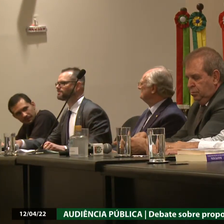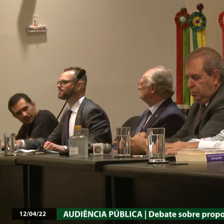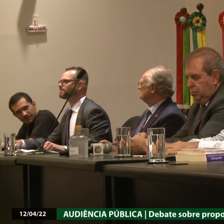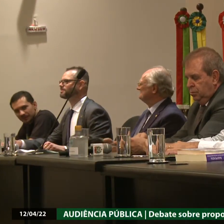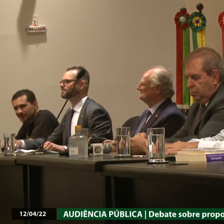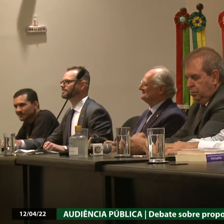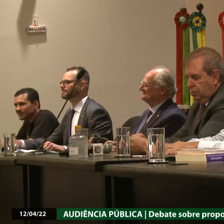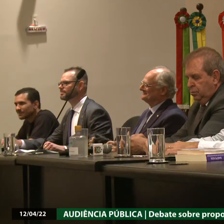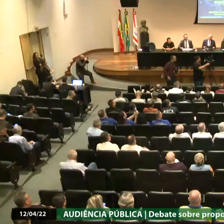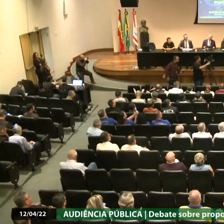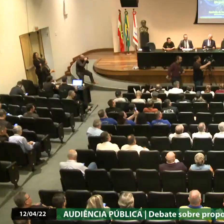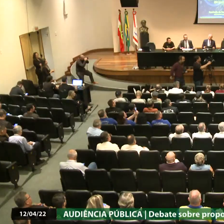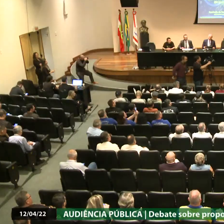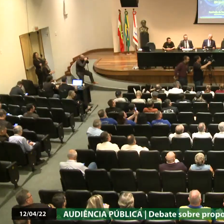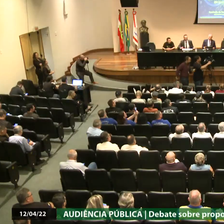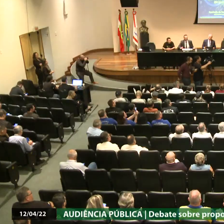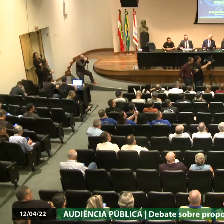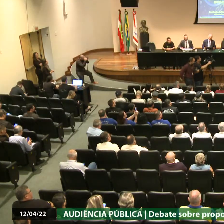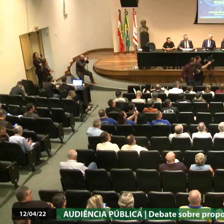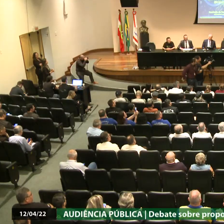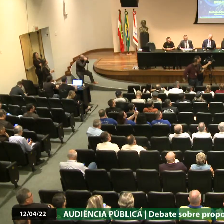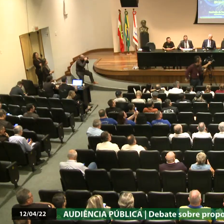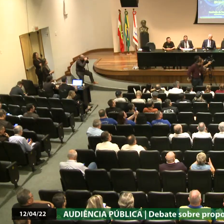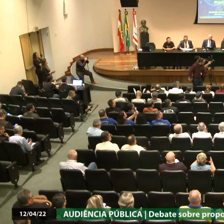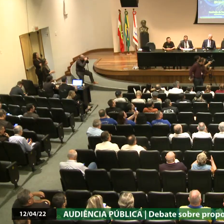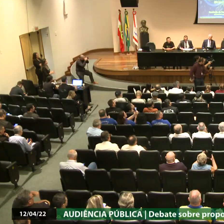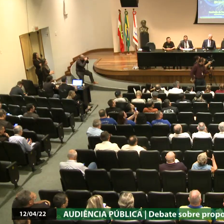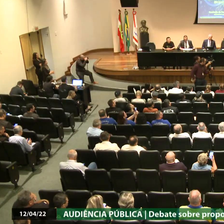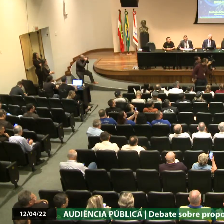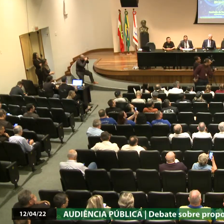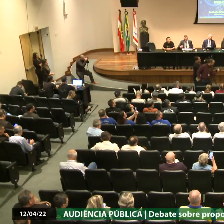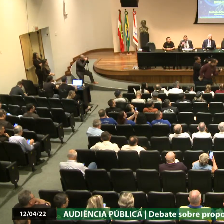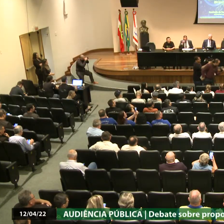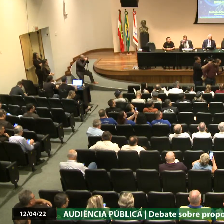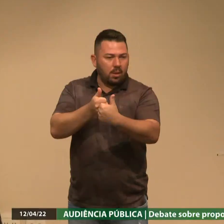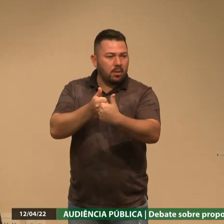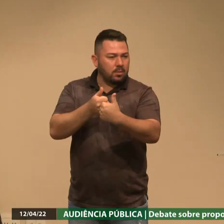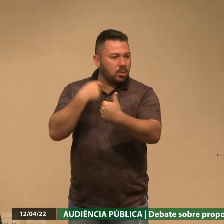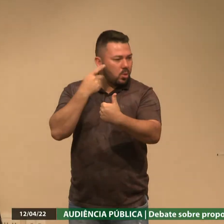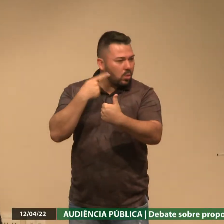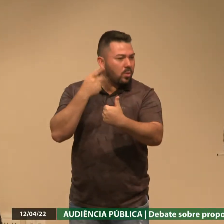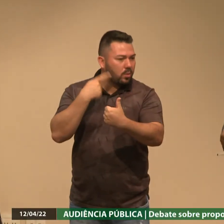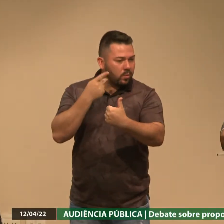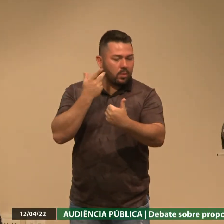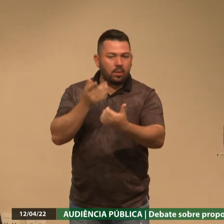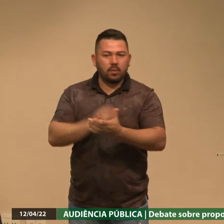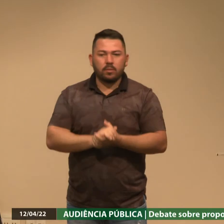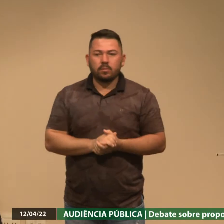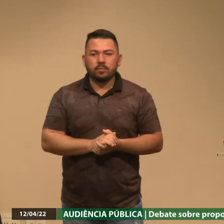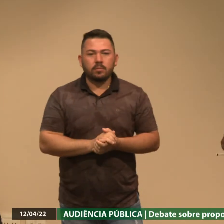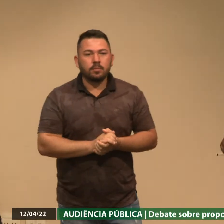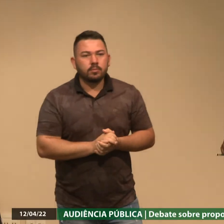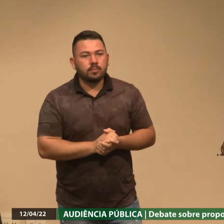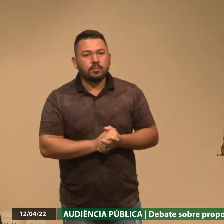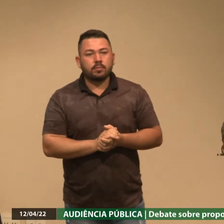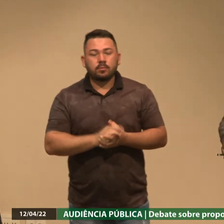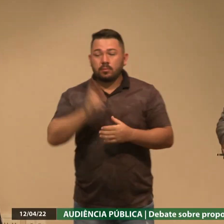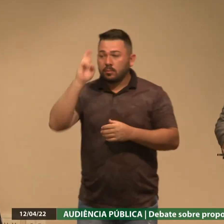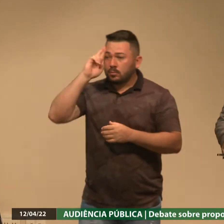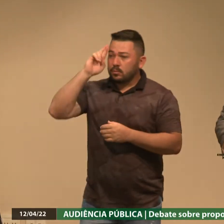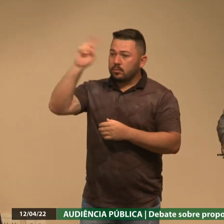dentro aí né você é muito importante para a gente essa próxima proximidade do Parlamento Catarinense o